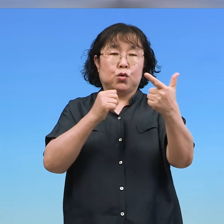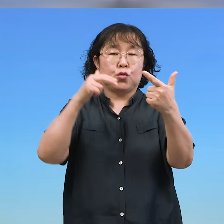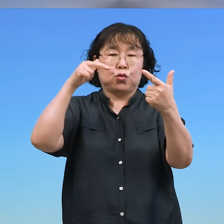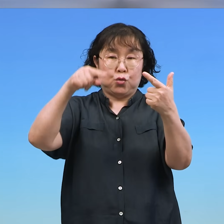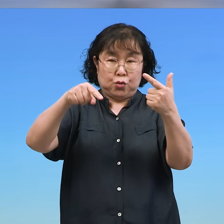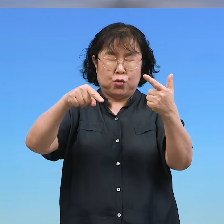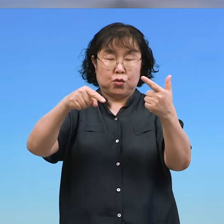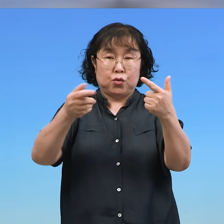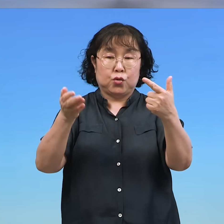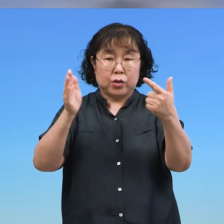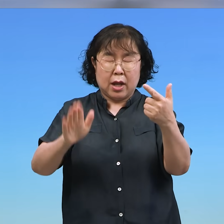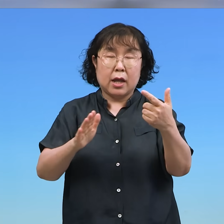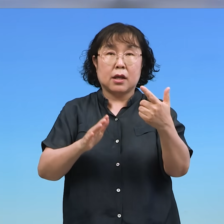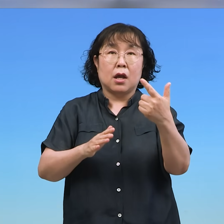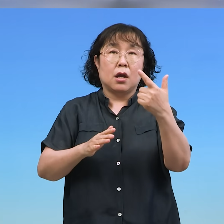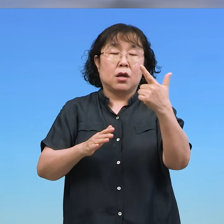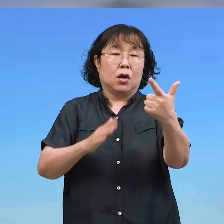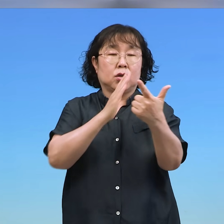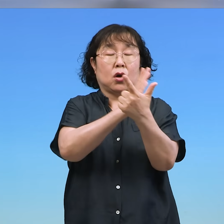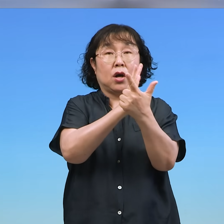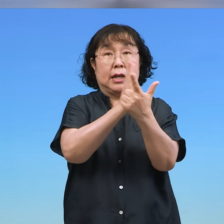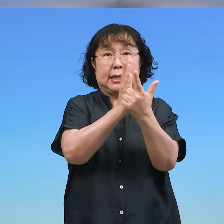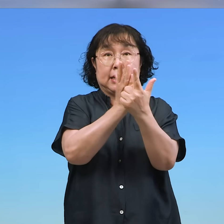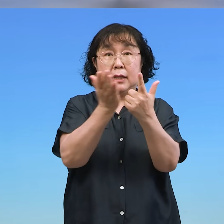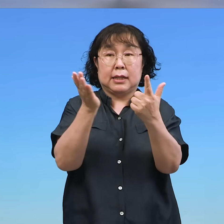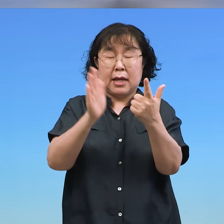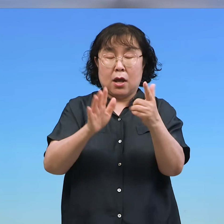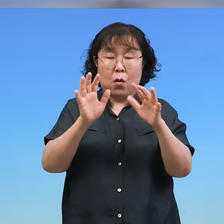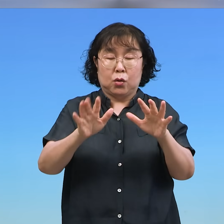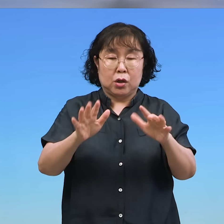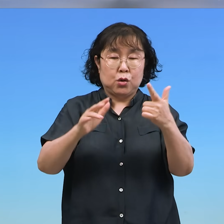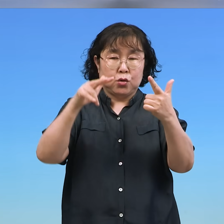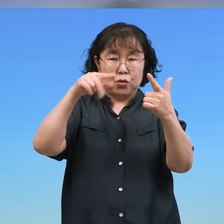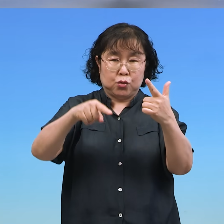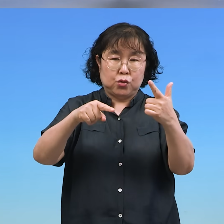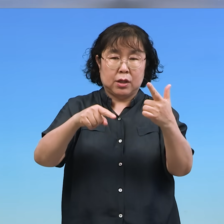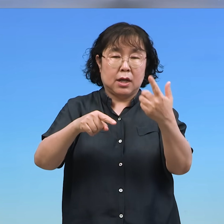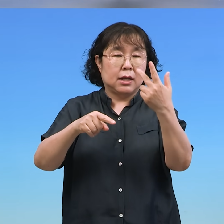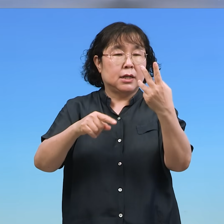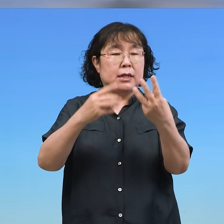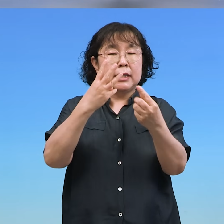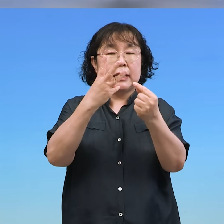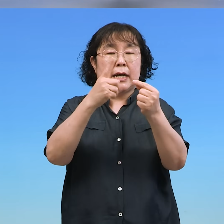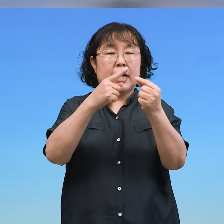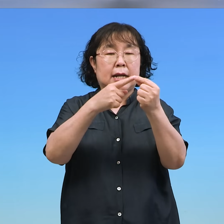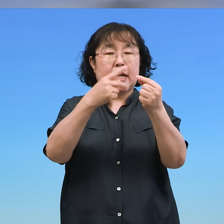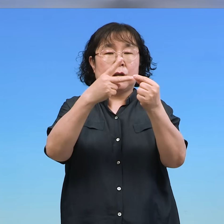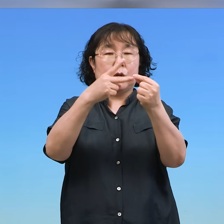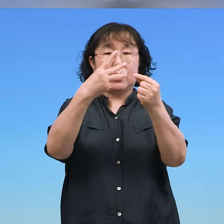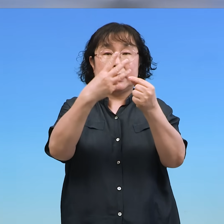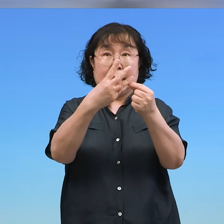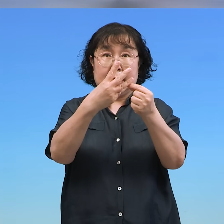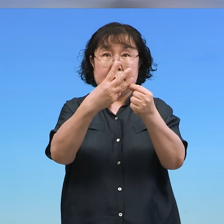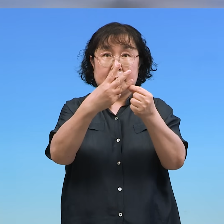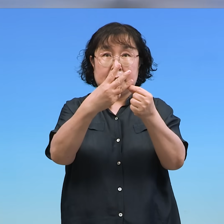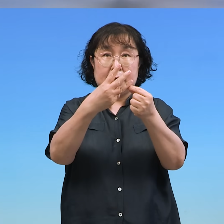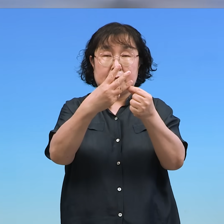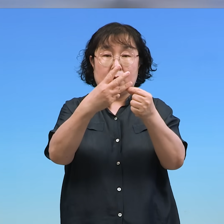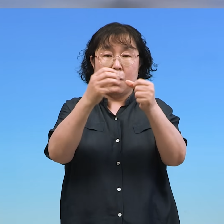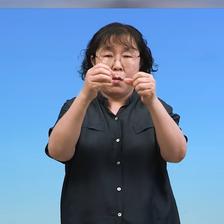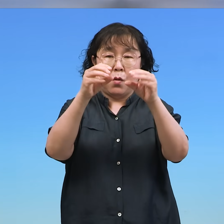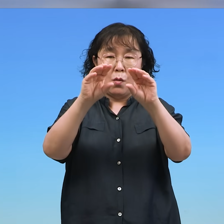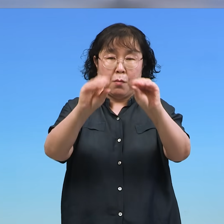6주째예요. 아니 저분은 6가지라 그러더니 지금 3가지로부터 묶여가지고 진도가 안